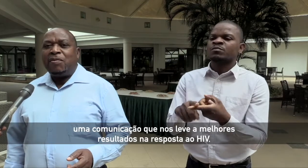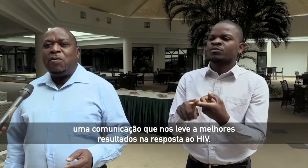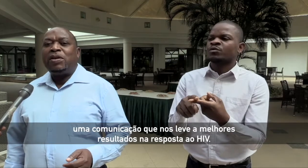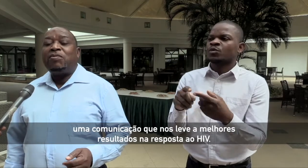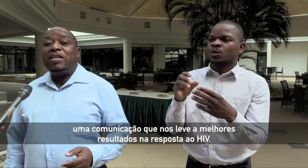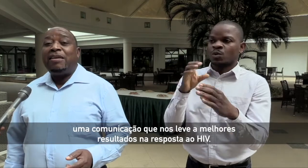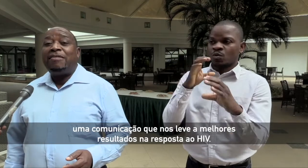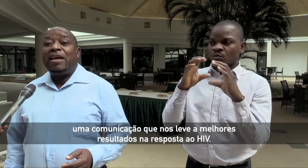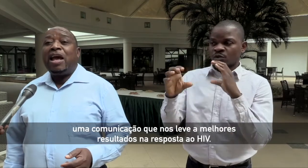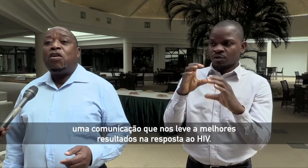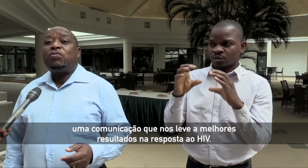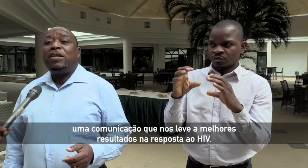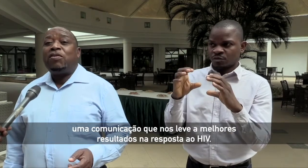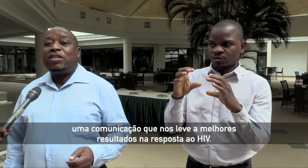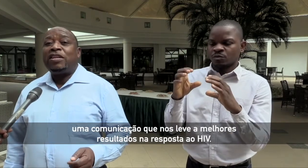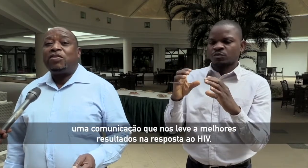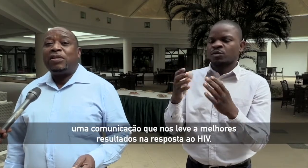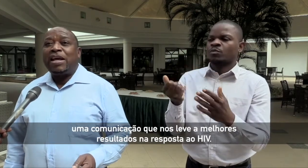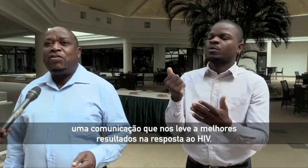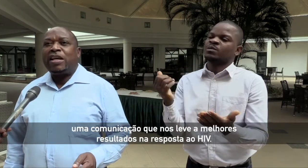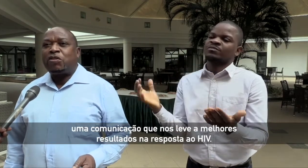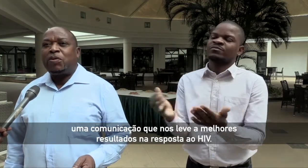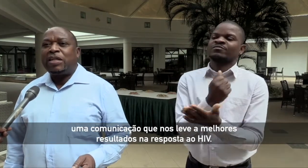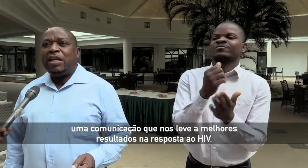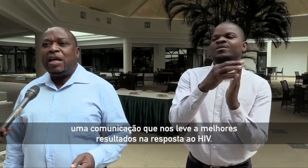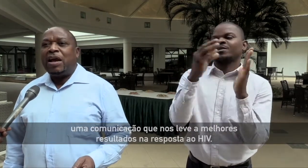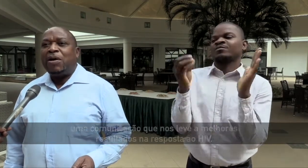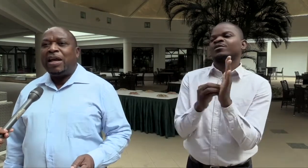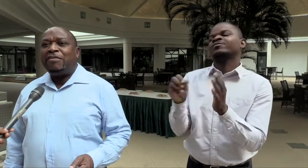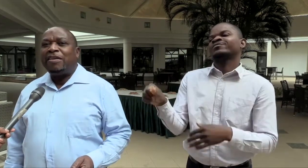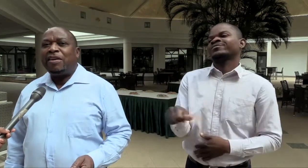traga ou que nos leve aos melhores resultados na resposta ao HIV.